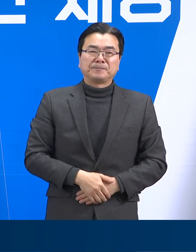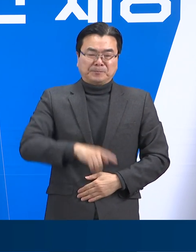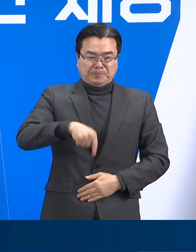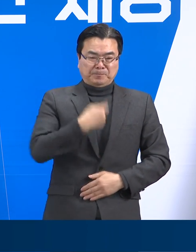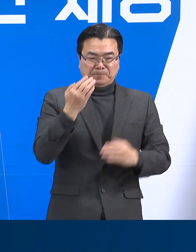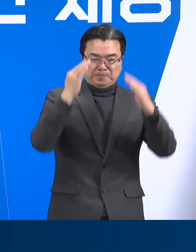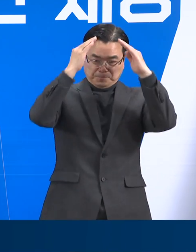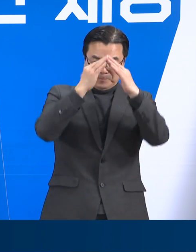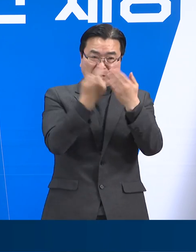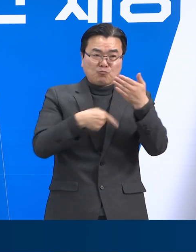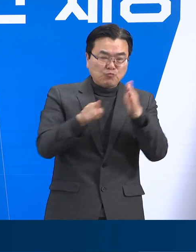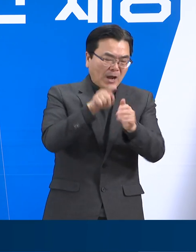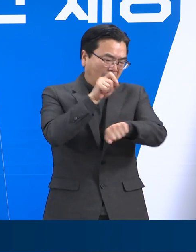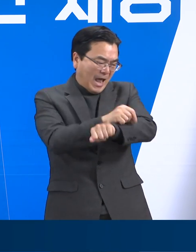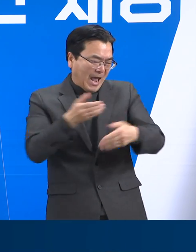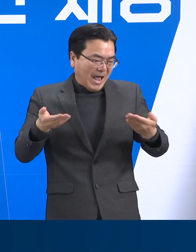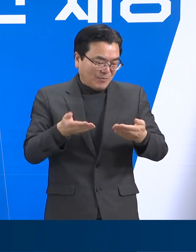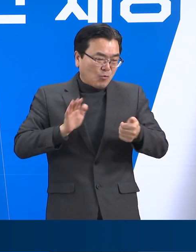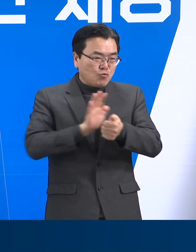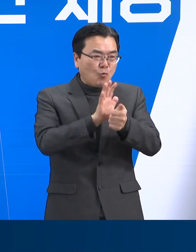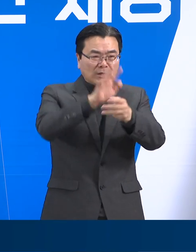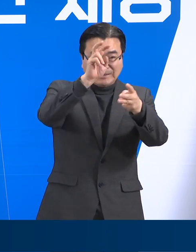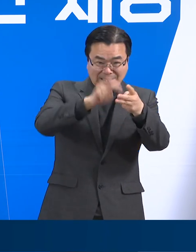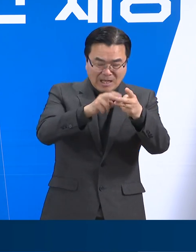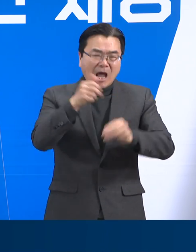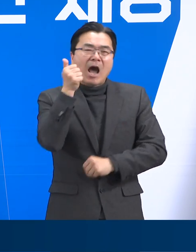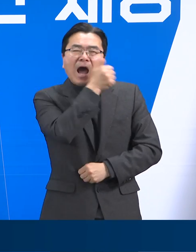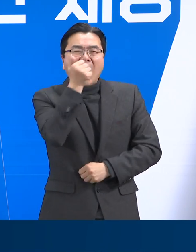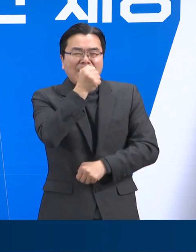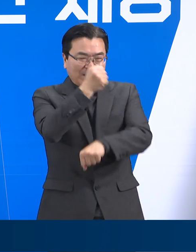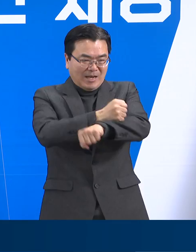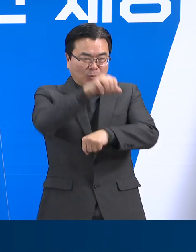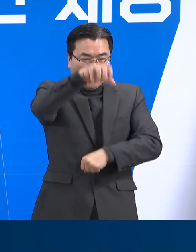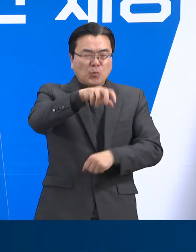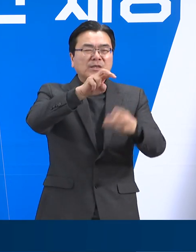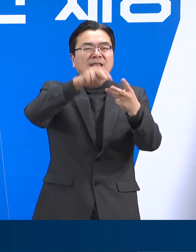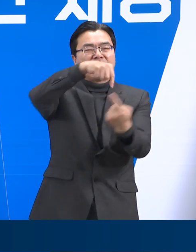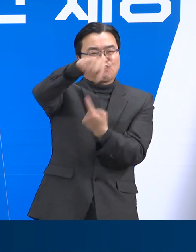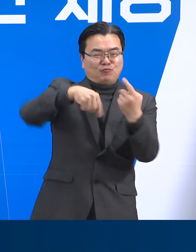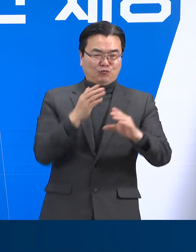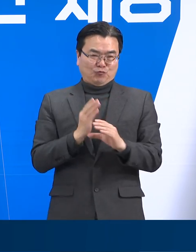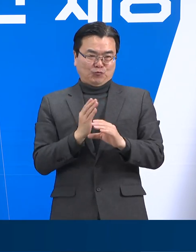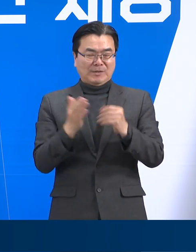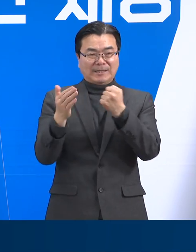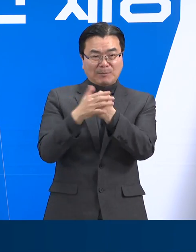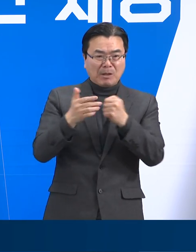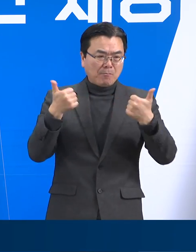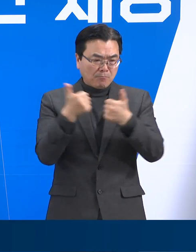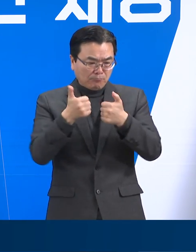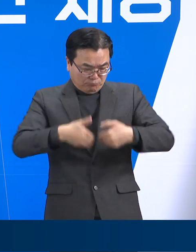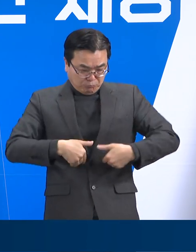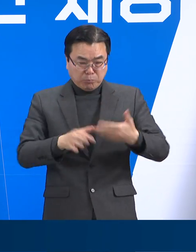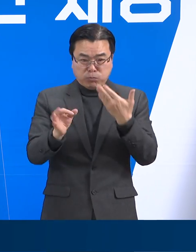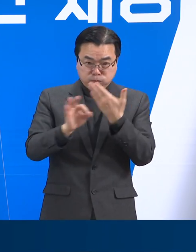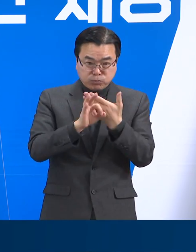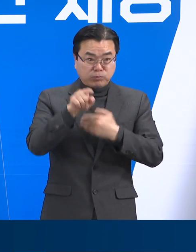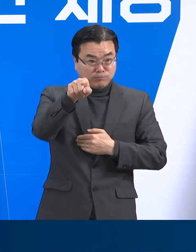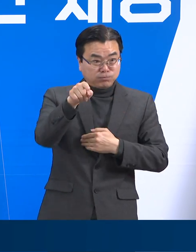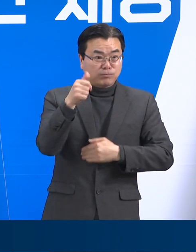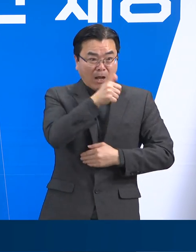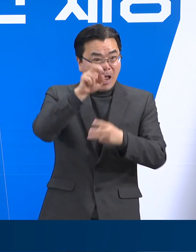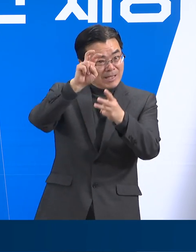재택치료자들의 행정지원을 위해 31개 시군에서 재택치료 행정안내센터를 운영하고 있으니 상담이 필요하신 경우